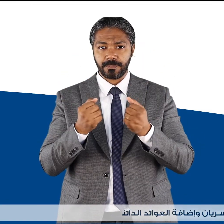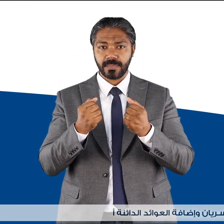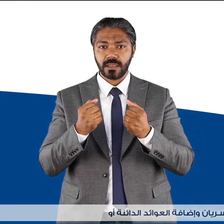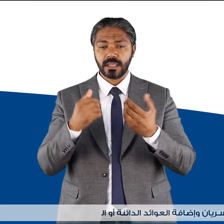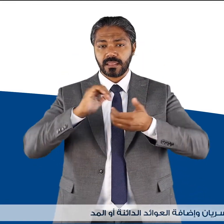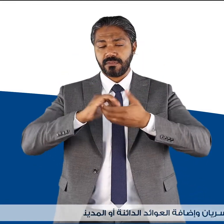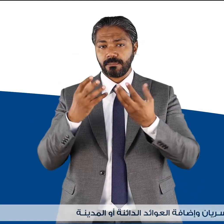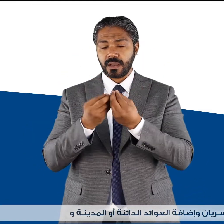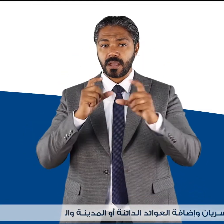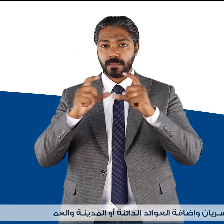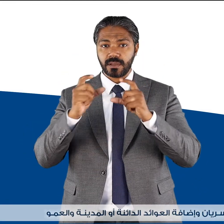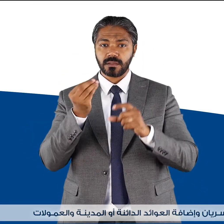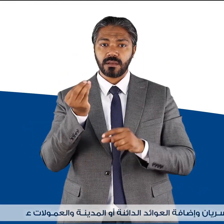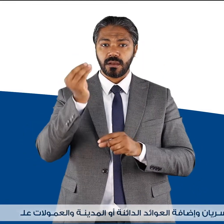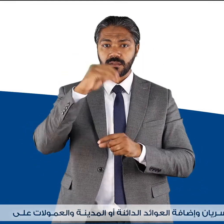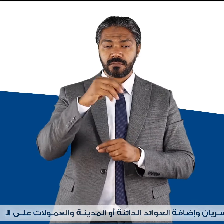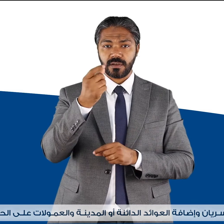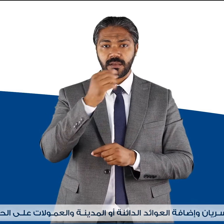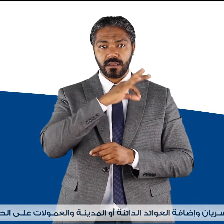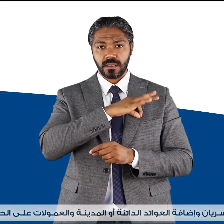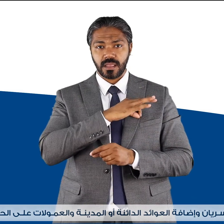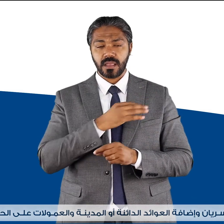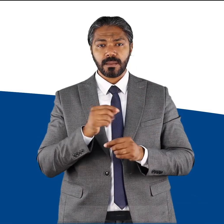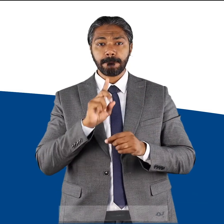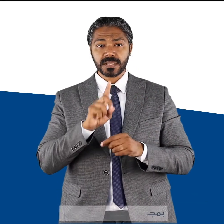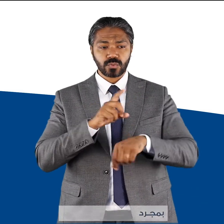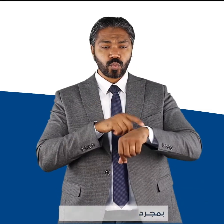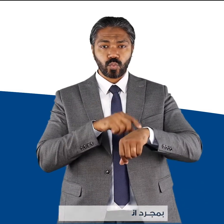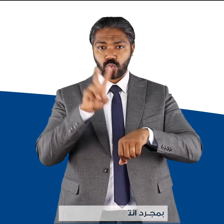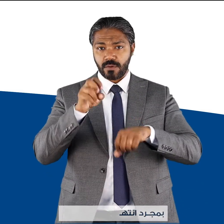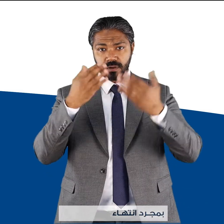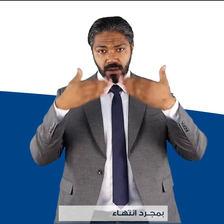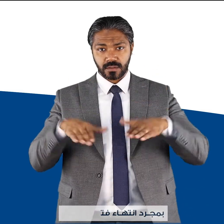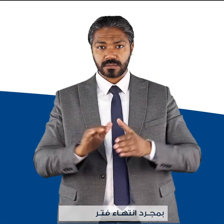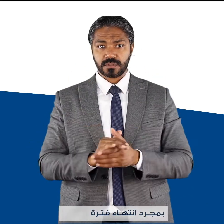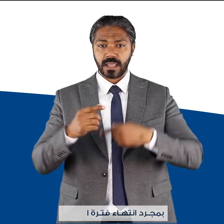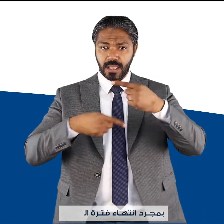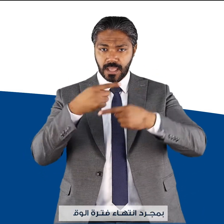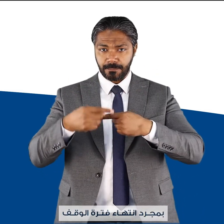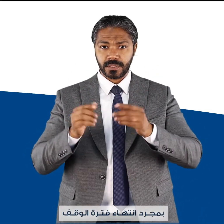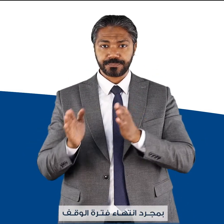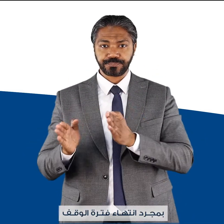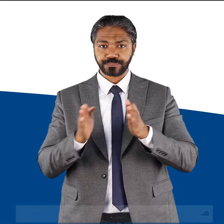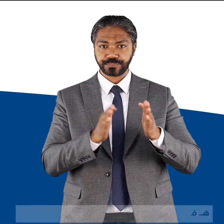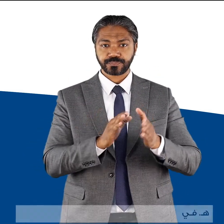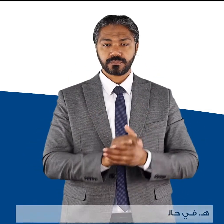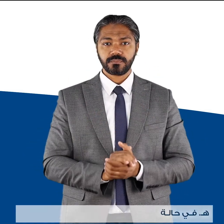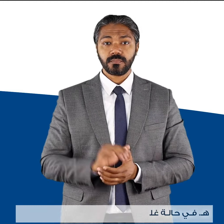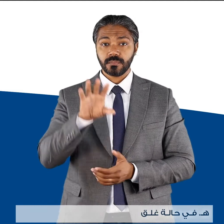الدائنة أو المدينة والعمولات على الحساب بمجرد انتهاء فترة الوقف هاء في